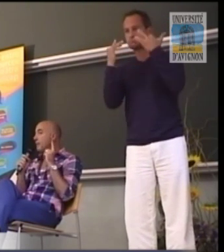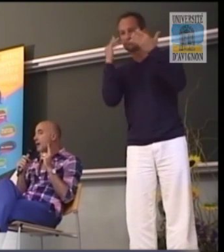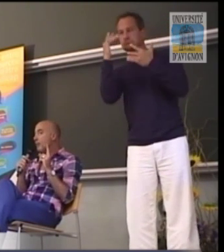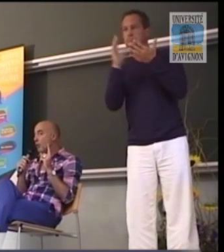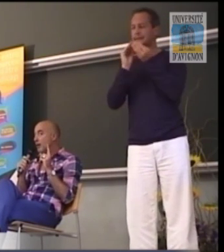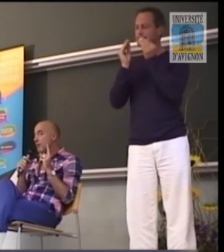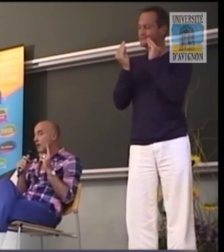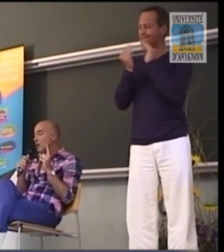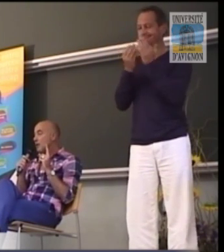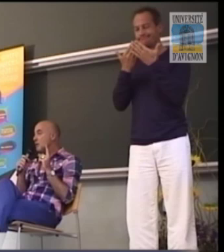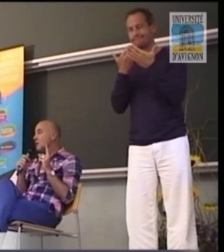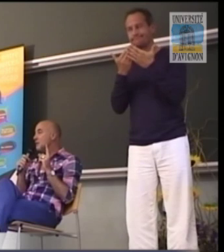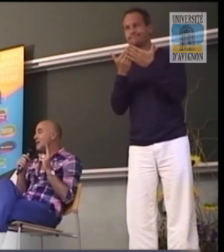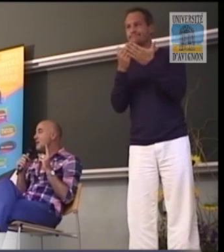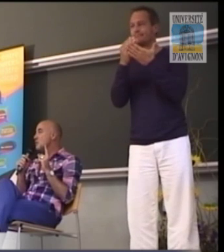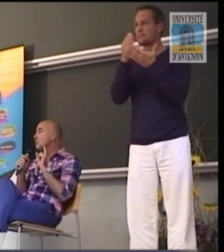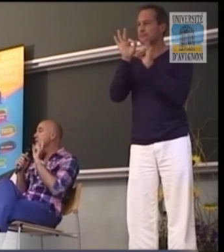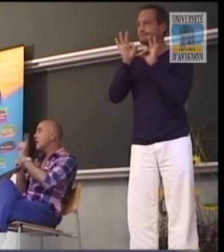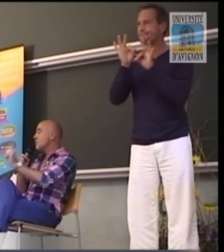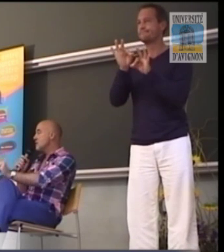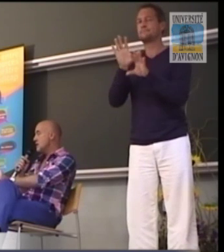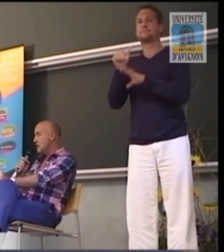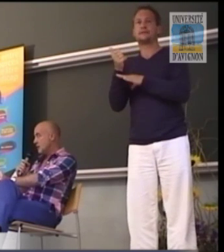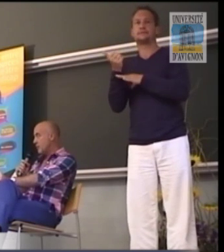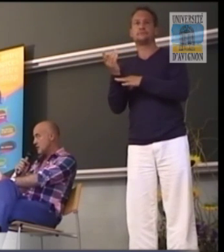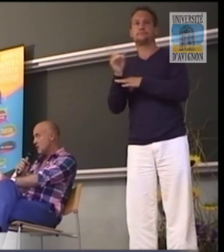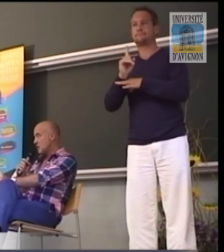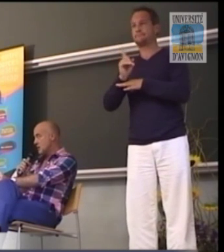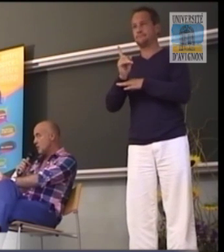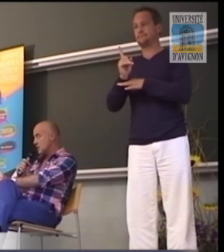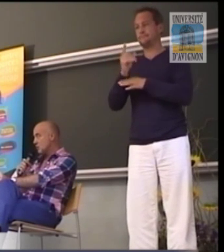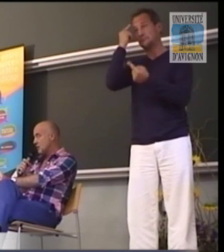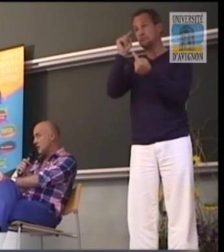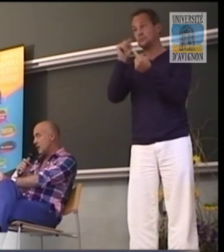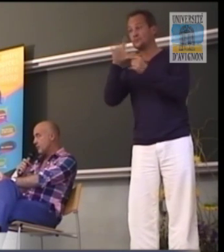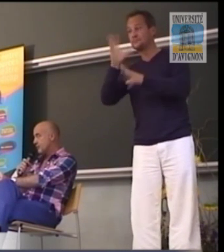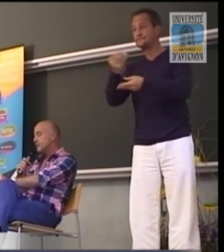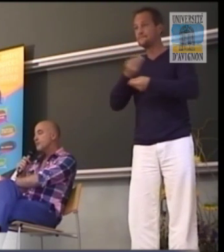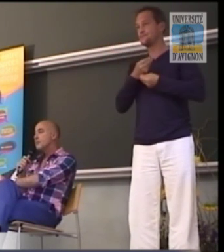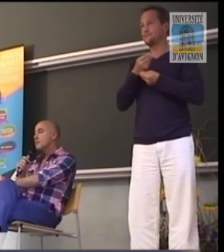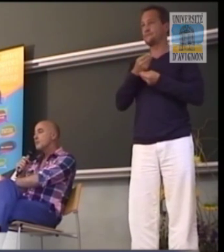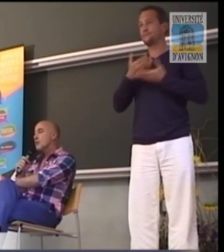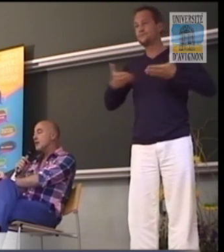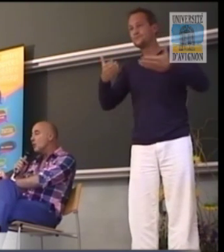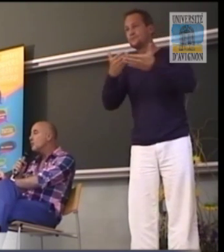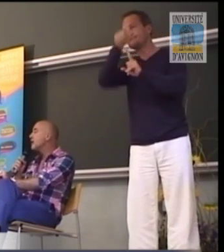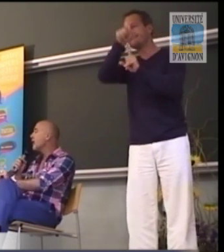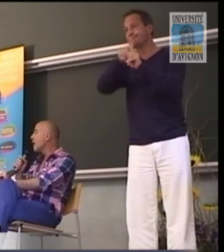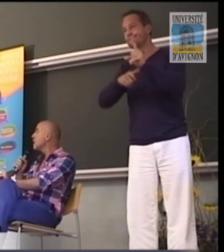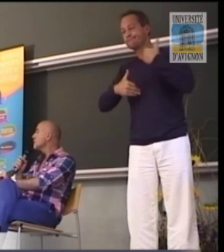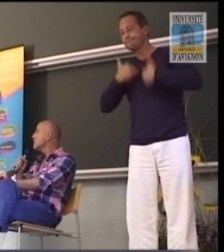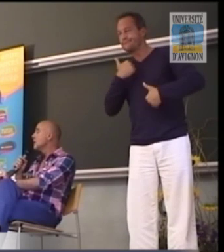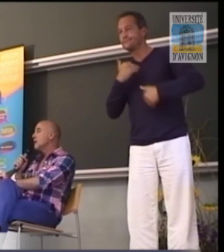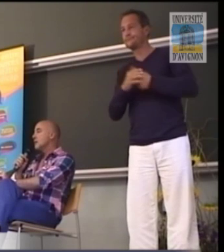Qui n'est pas un problème quand il est question d'accueillir des personnes en situation de handicap, qui en devient